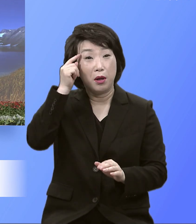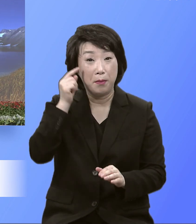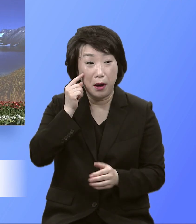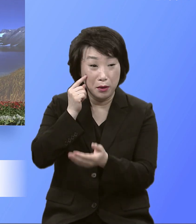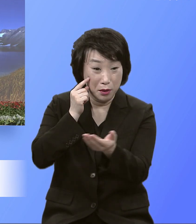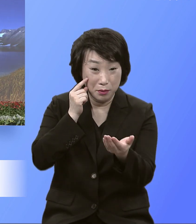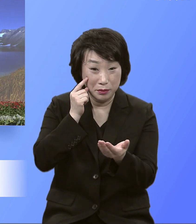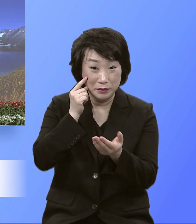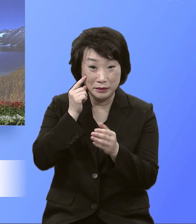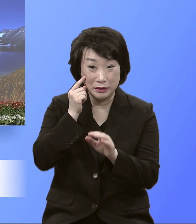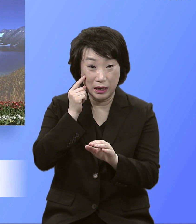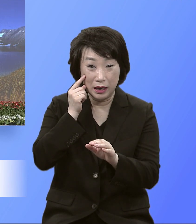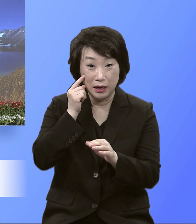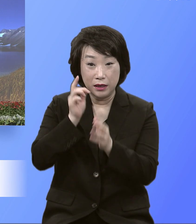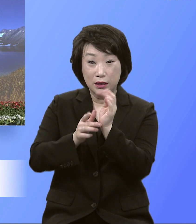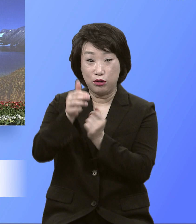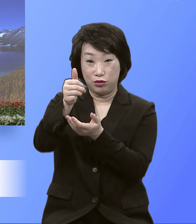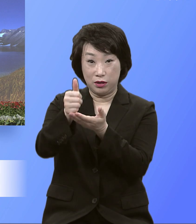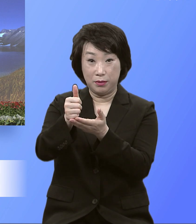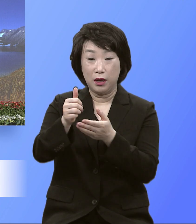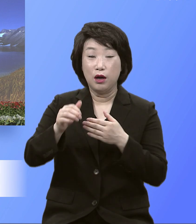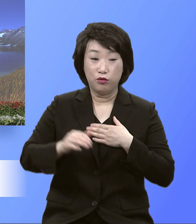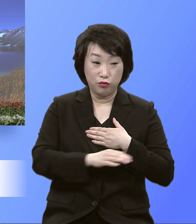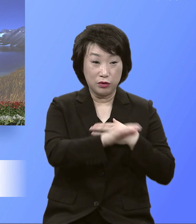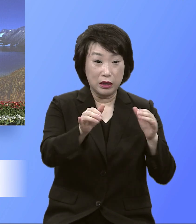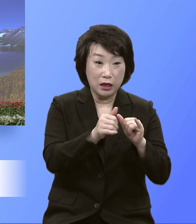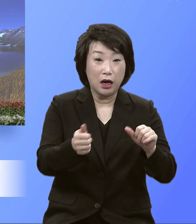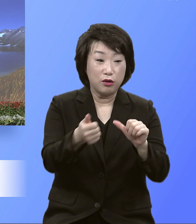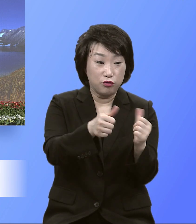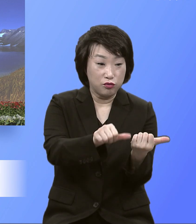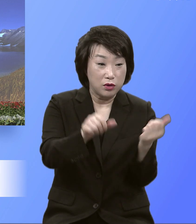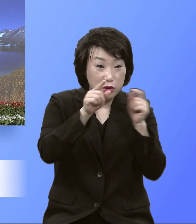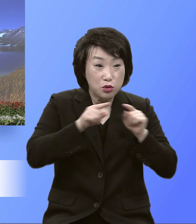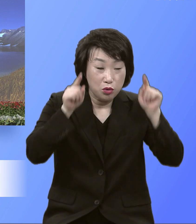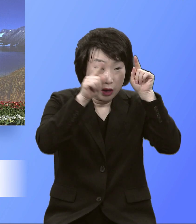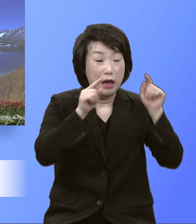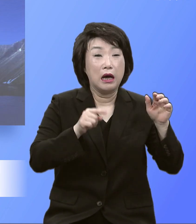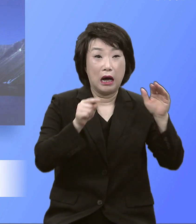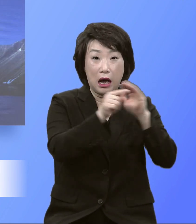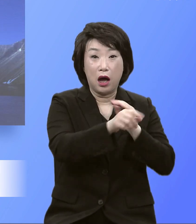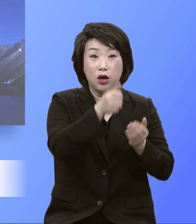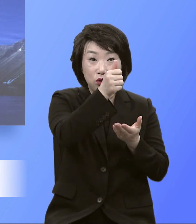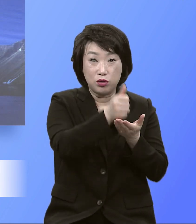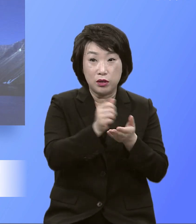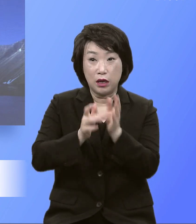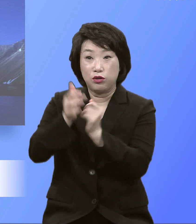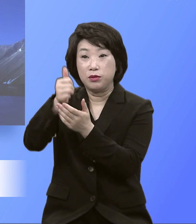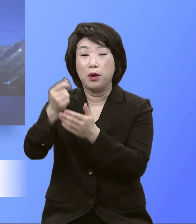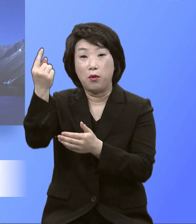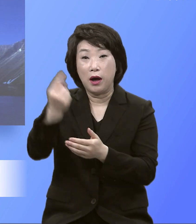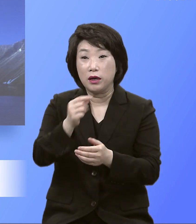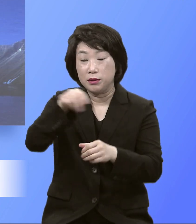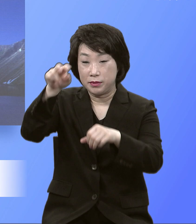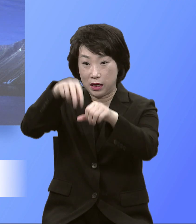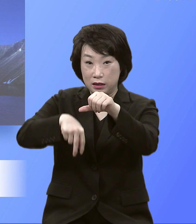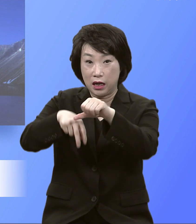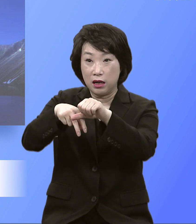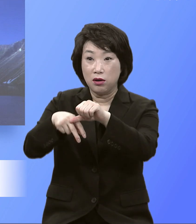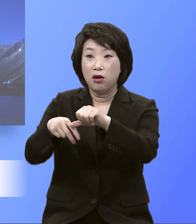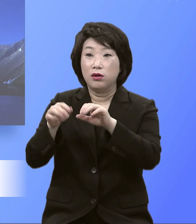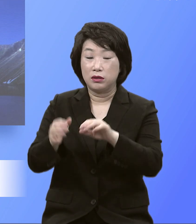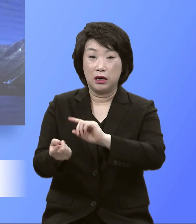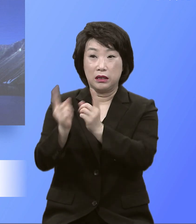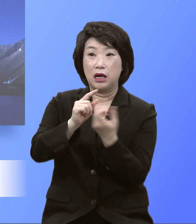보죠. 자기가 우리가 죽어 지옥 갈 죄를 십자가에 대신